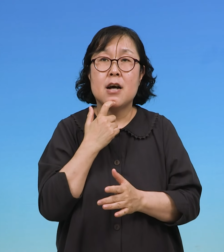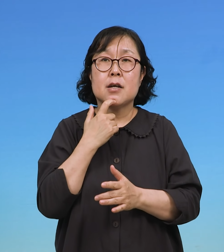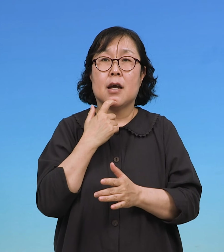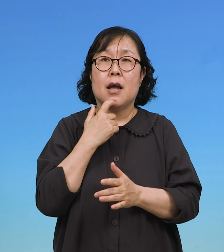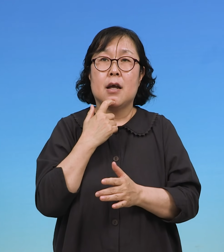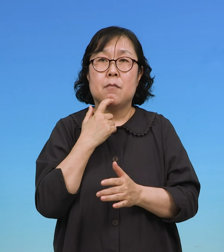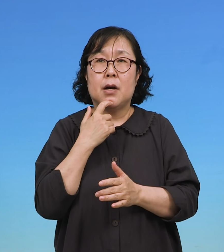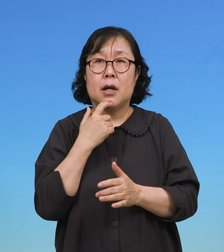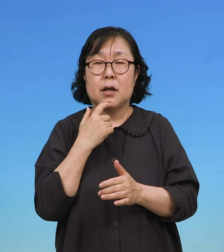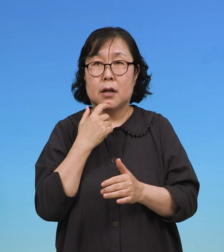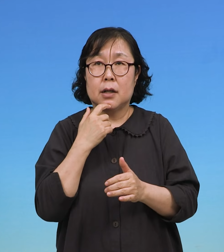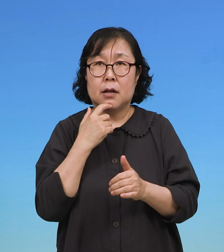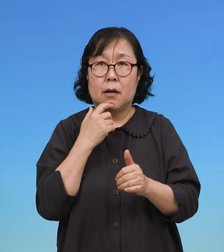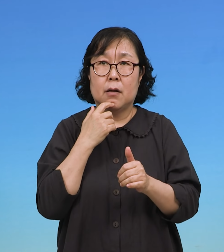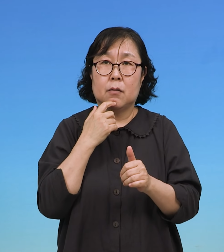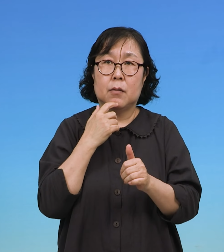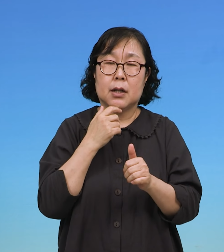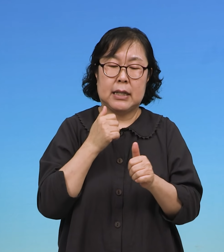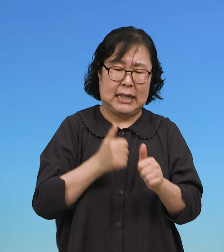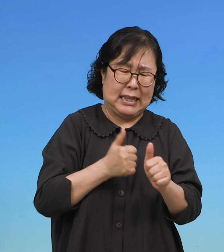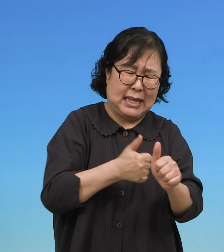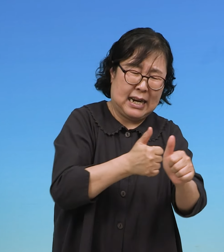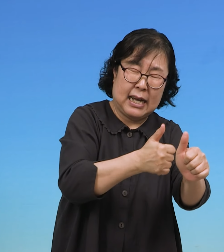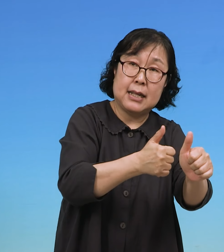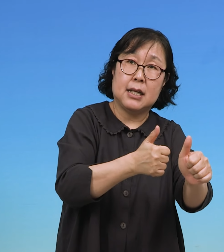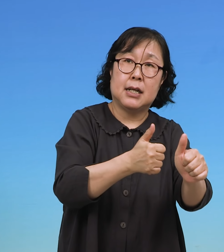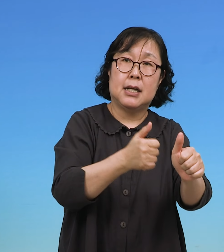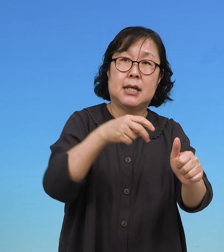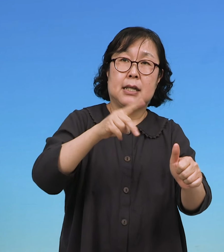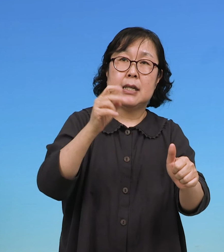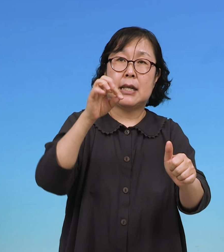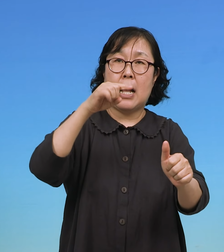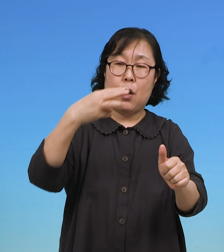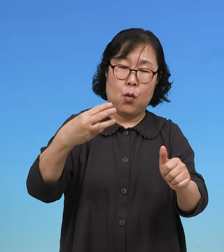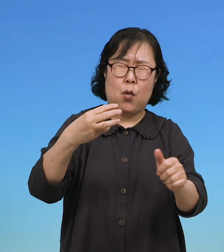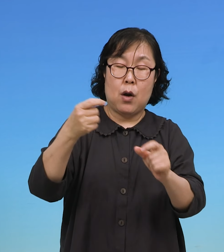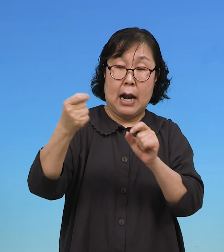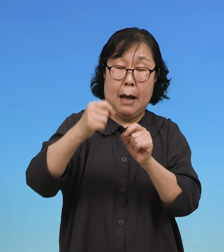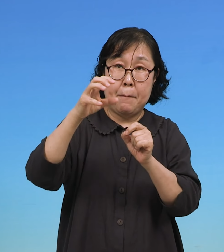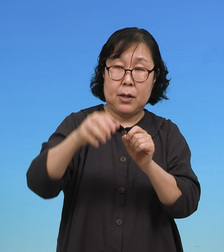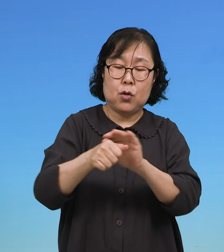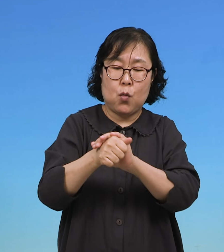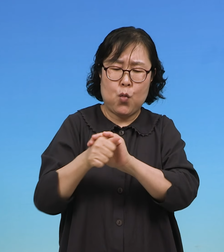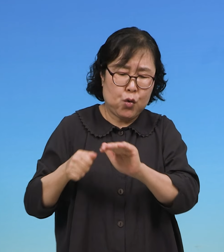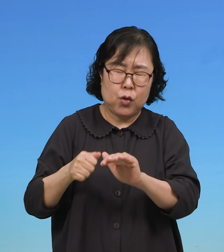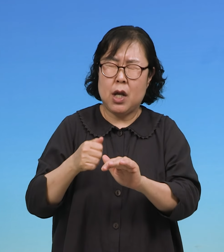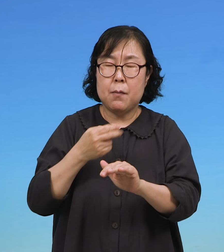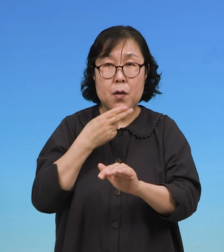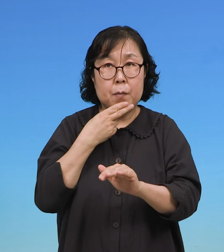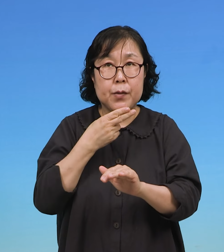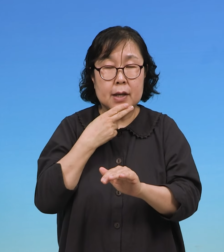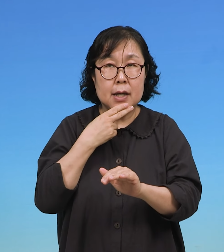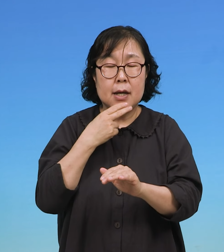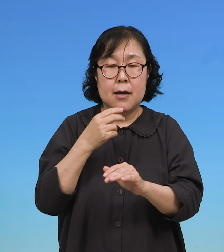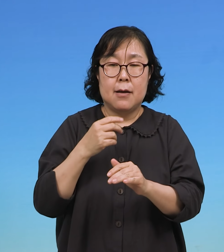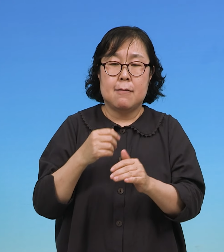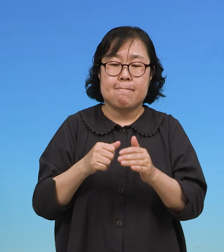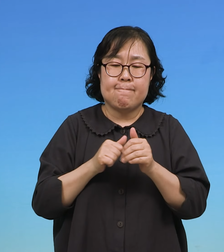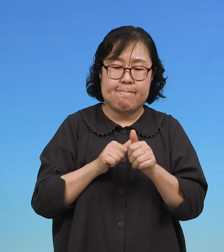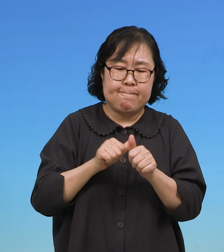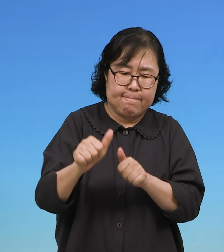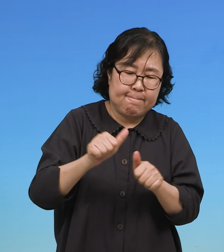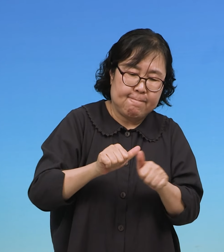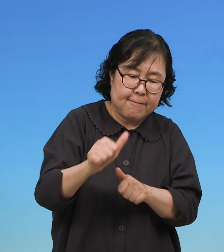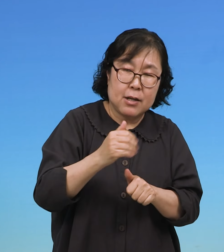죽이려고 추적하는 원수 사울 앞에서도 다윗은 끝까지 위축되지 않고 버틸 수 있는